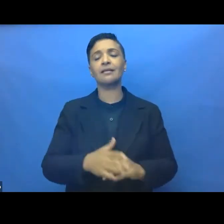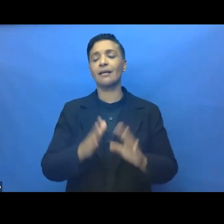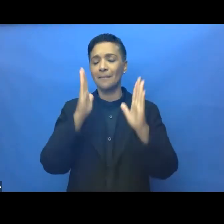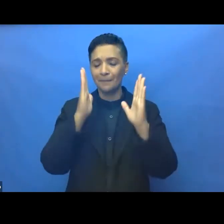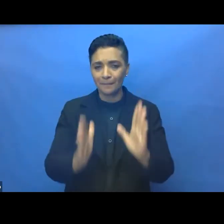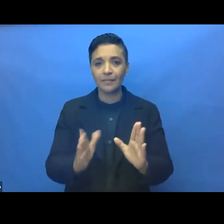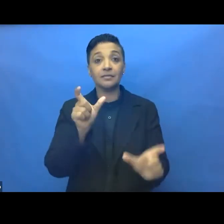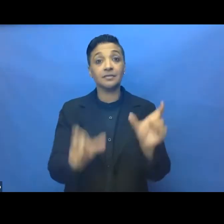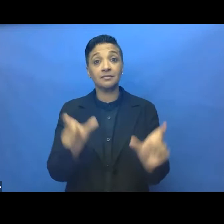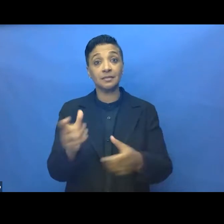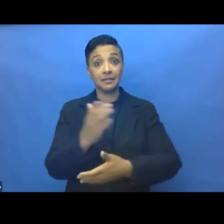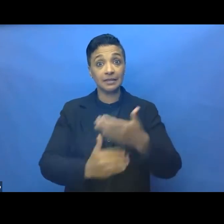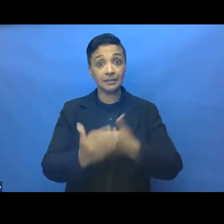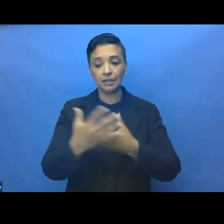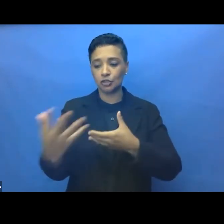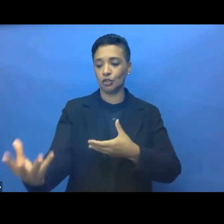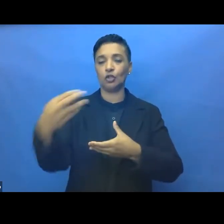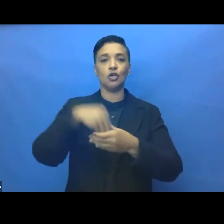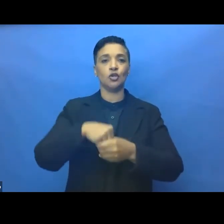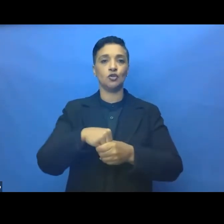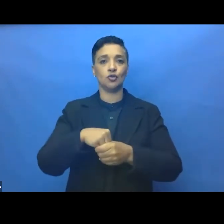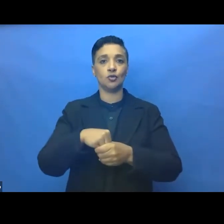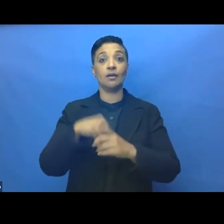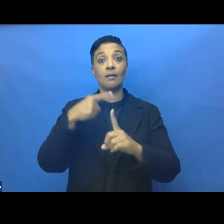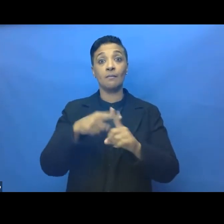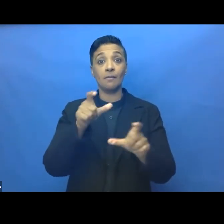Vous avez mentionné l'importance de la pleine